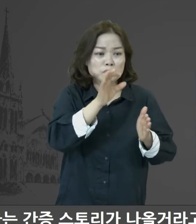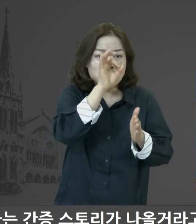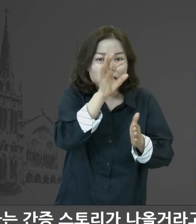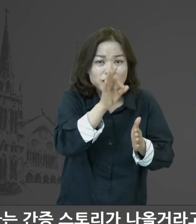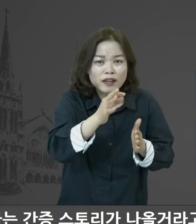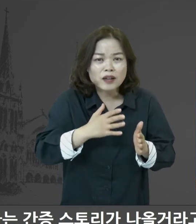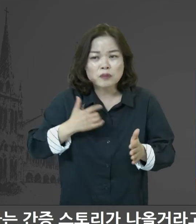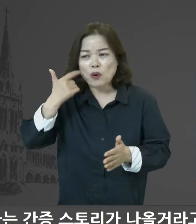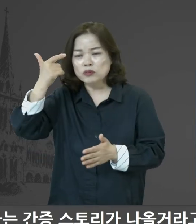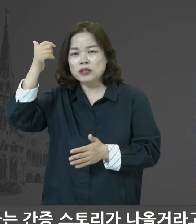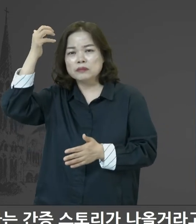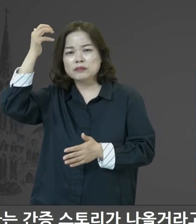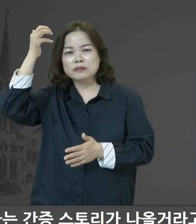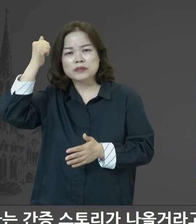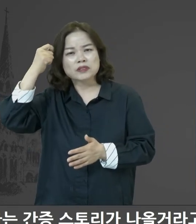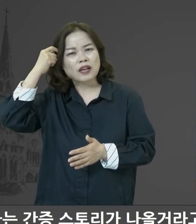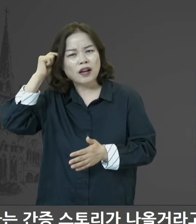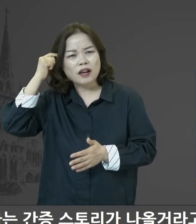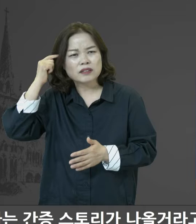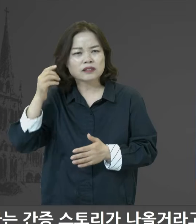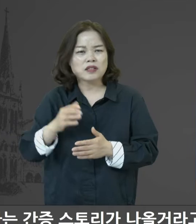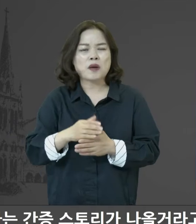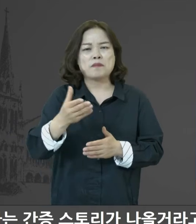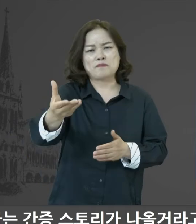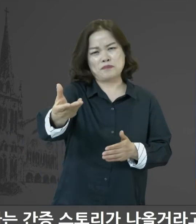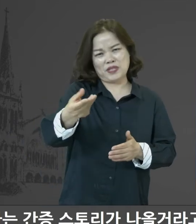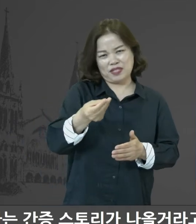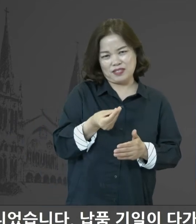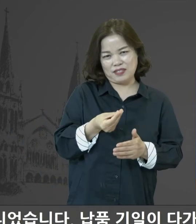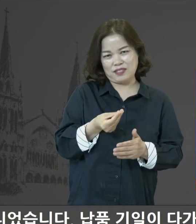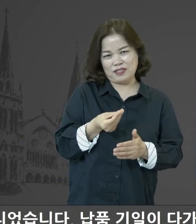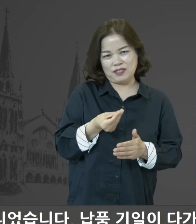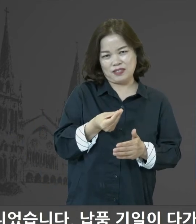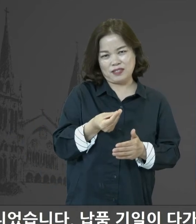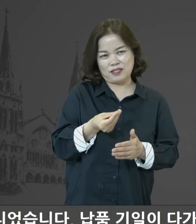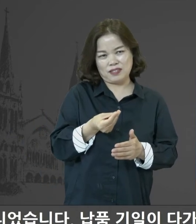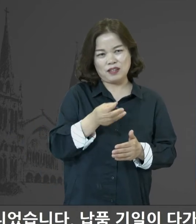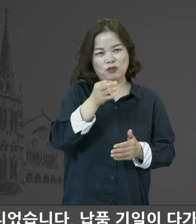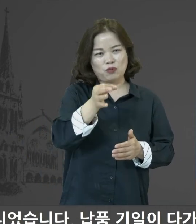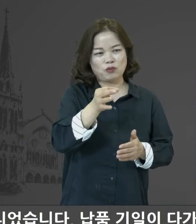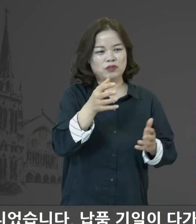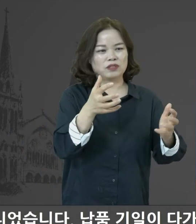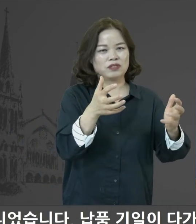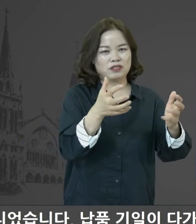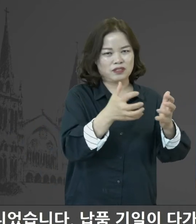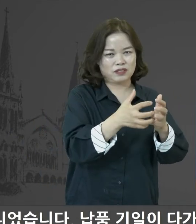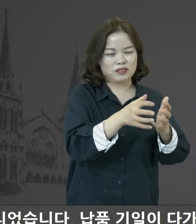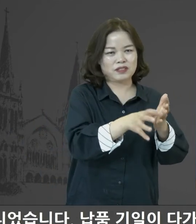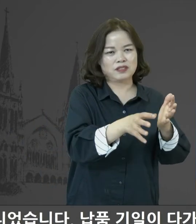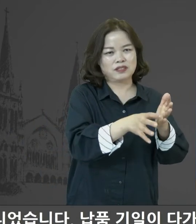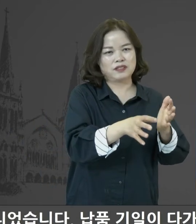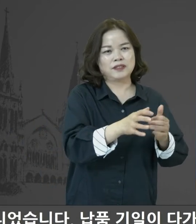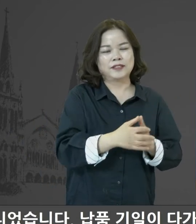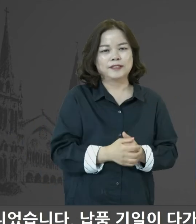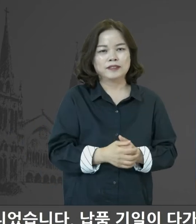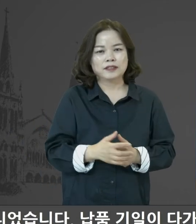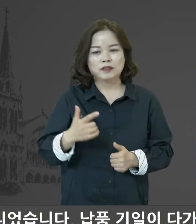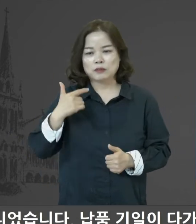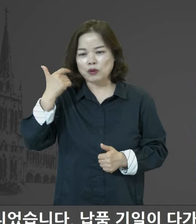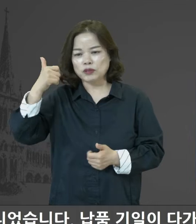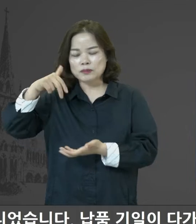제 기억에 결국 빚내서 재료비를 채웠습니다. 제가 좀 화가